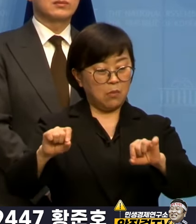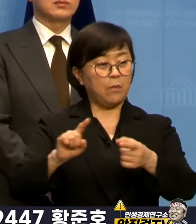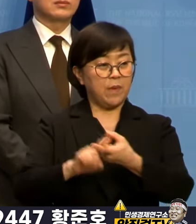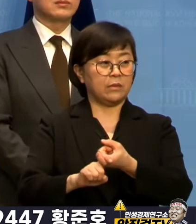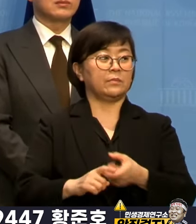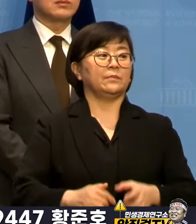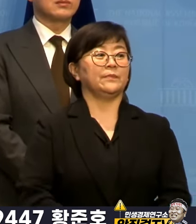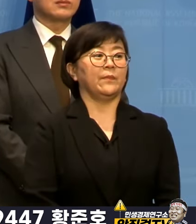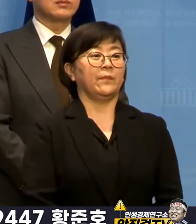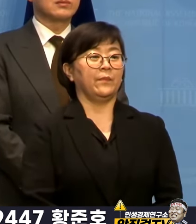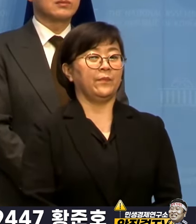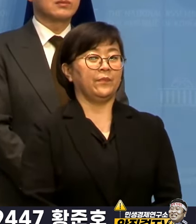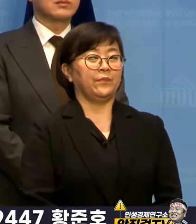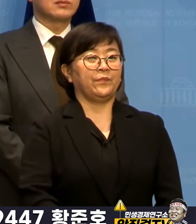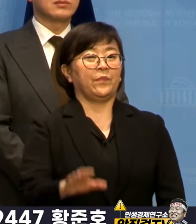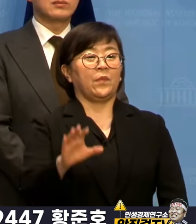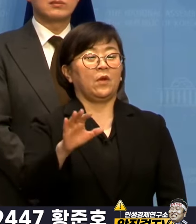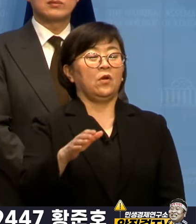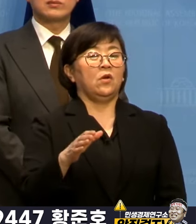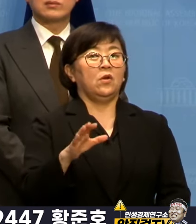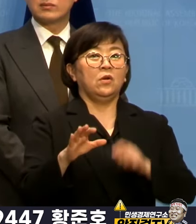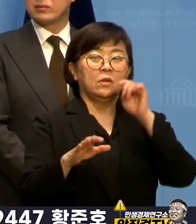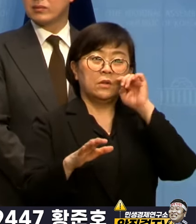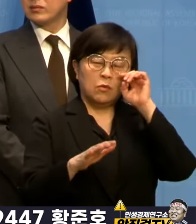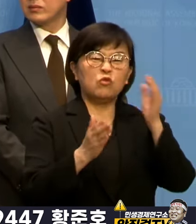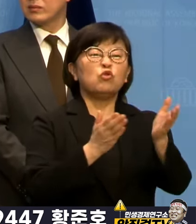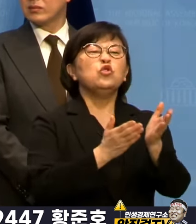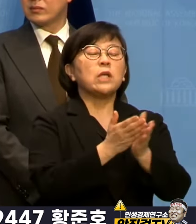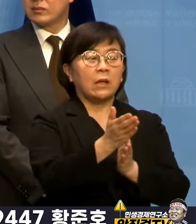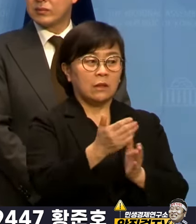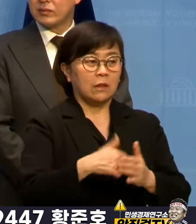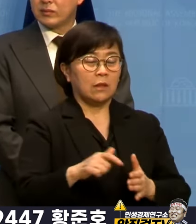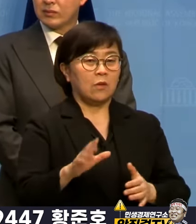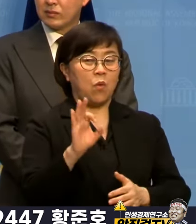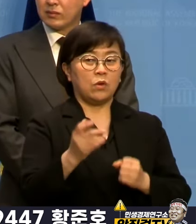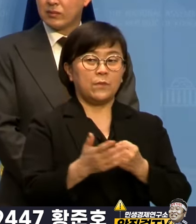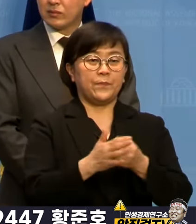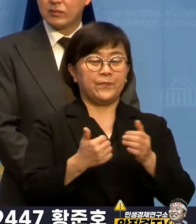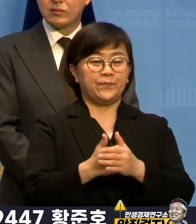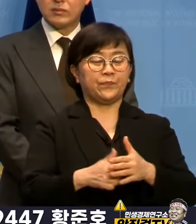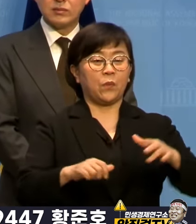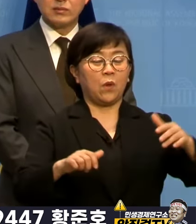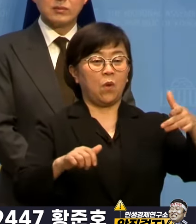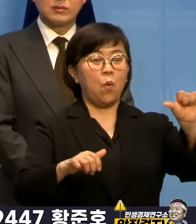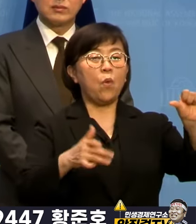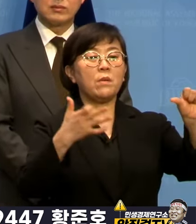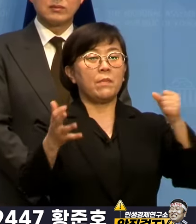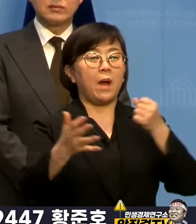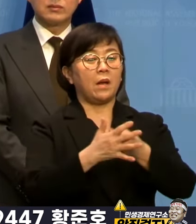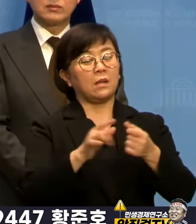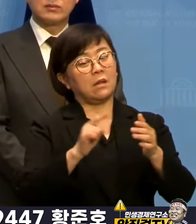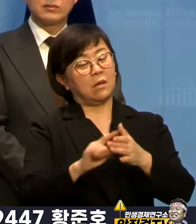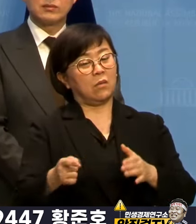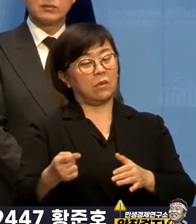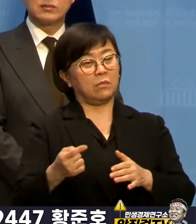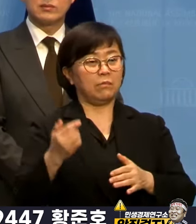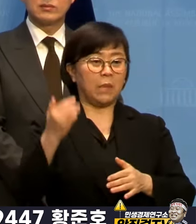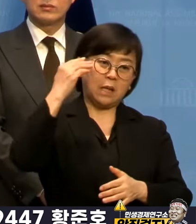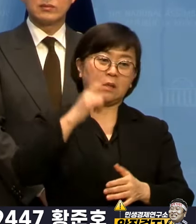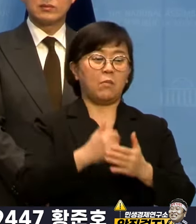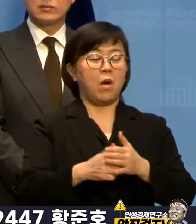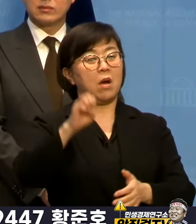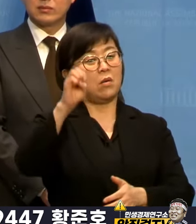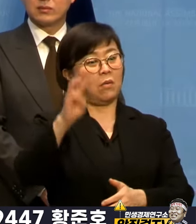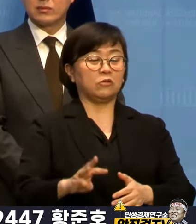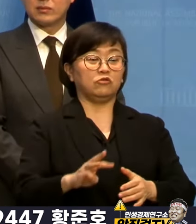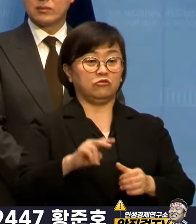하였습니다. 오디션 분산 경제 부안과 부분은 5.18이 전라도의 큰 장애입니다. 강수사태다.